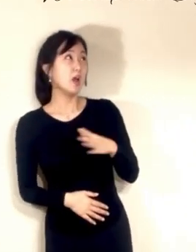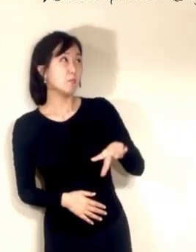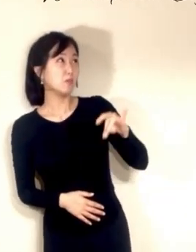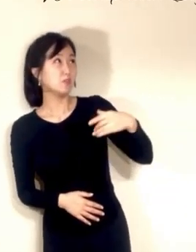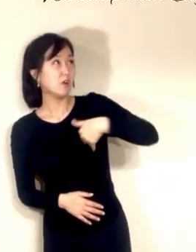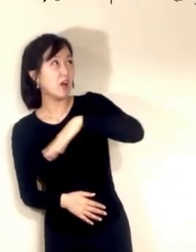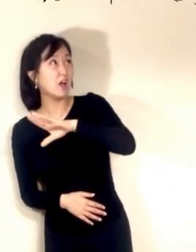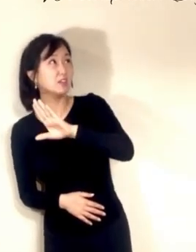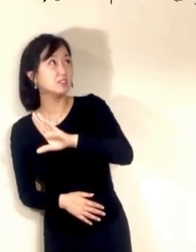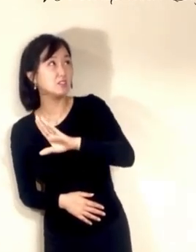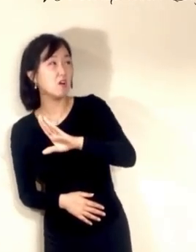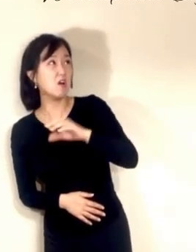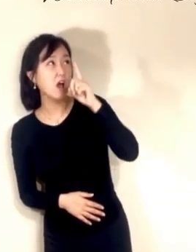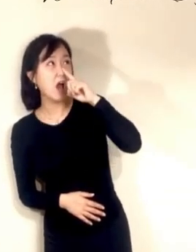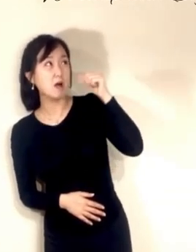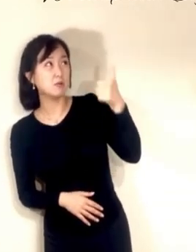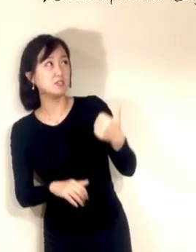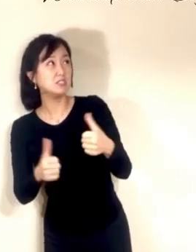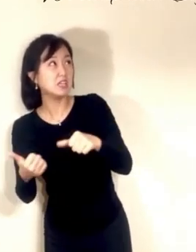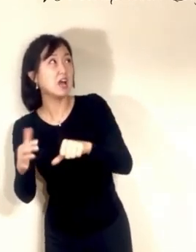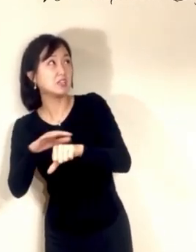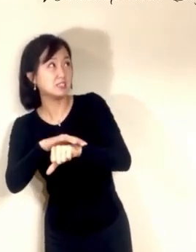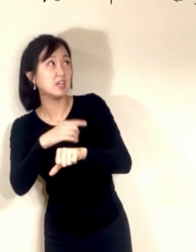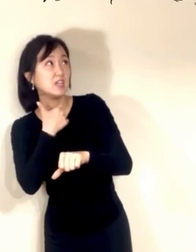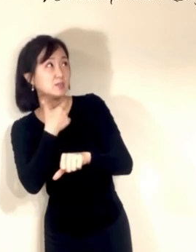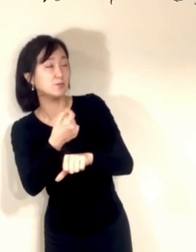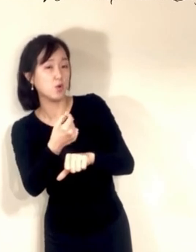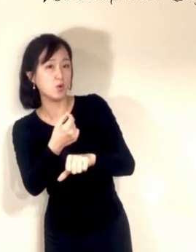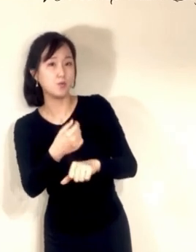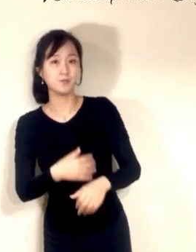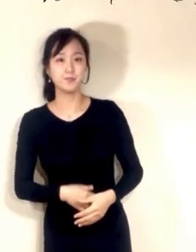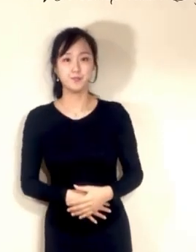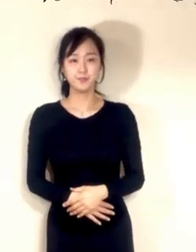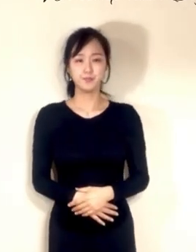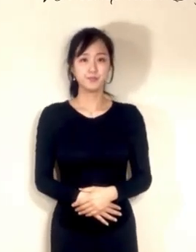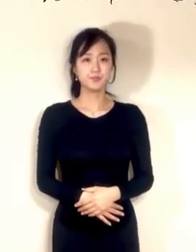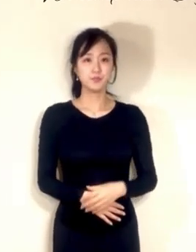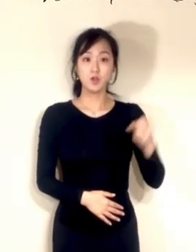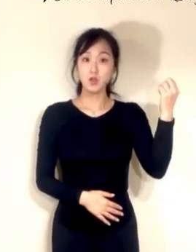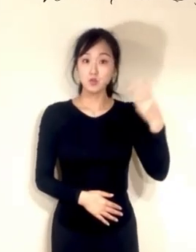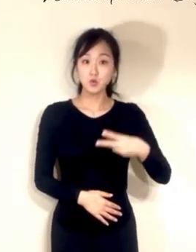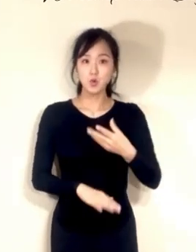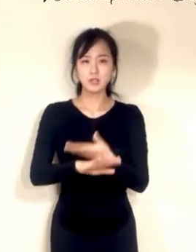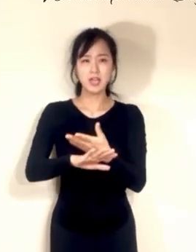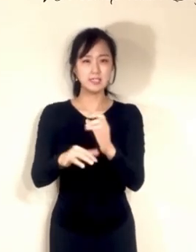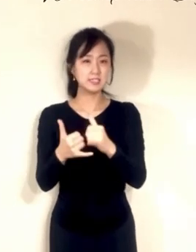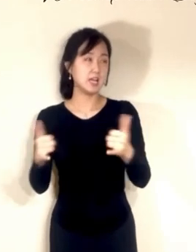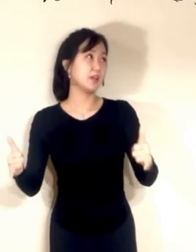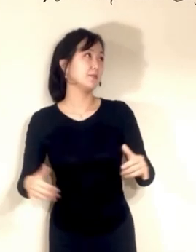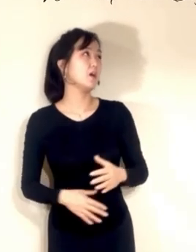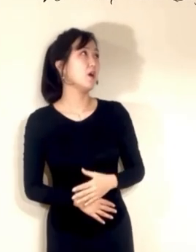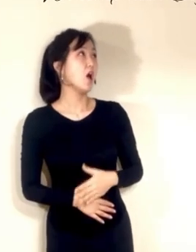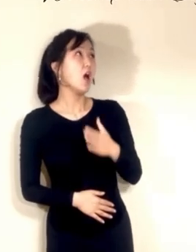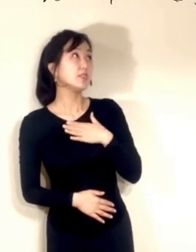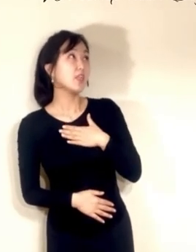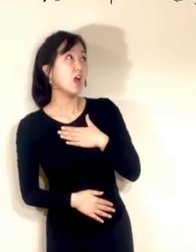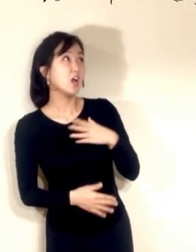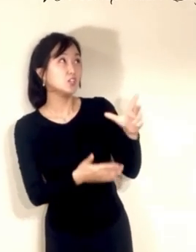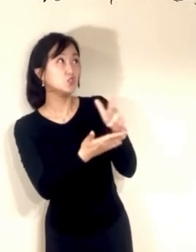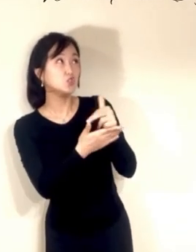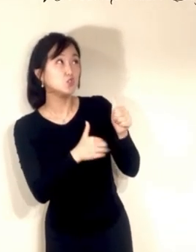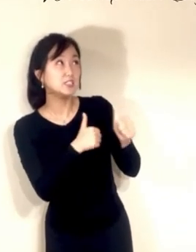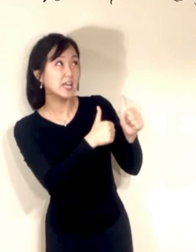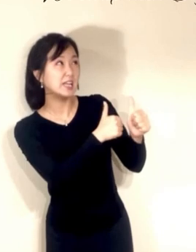나로 먼저 가서 내 아버지를 장사하게 허락하옵소서. 61절 읽겠습니다. 또 다른 사람이